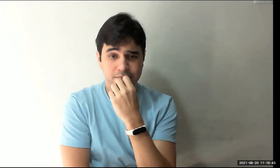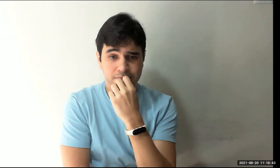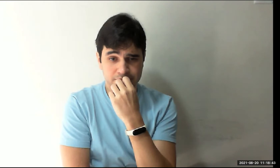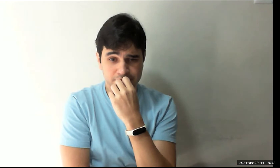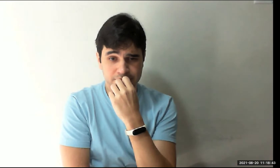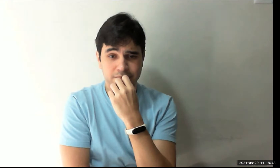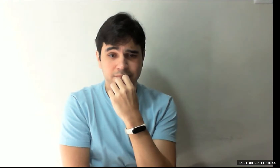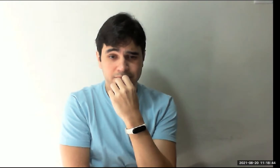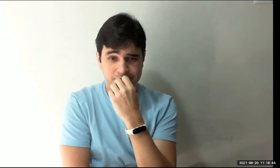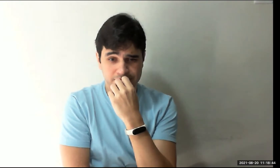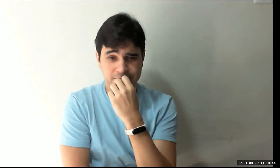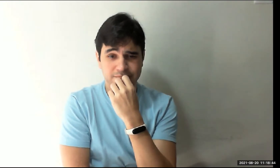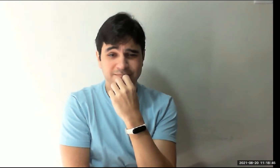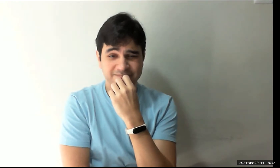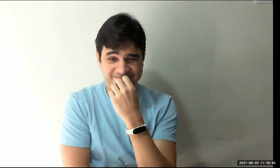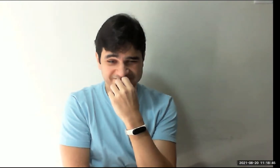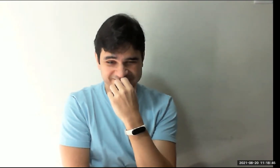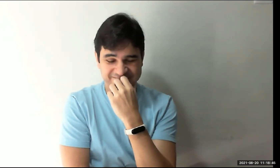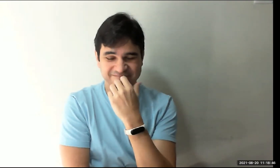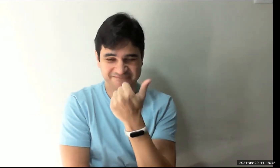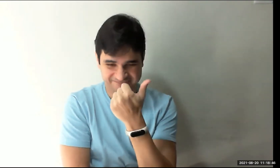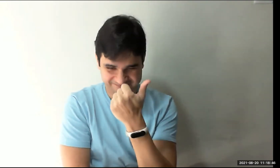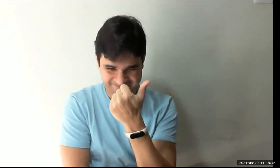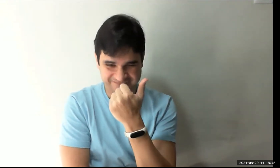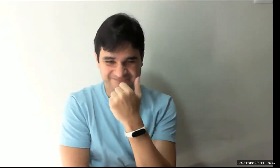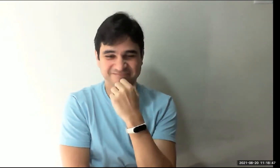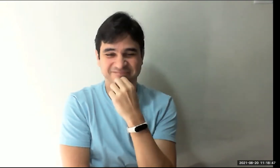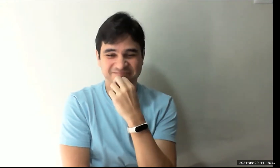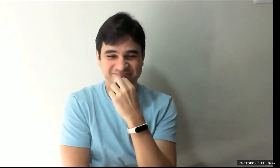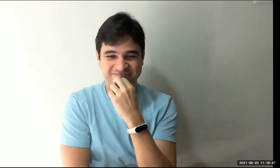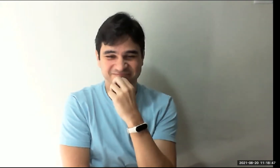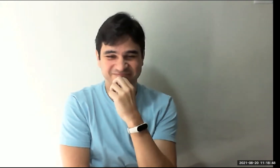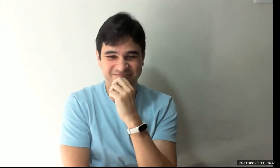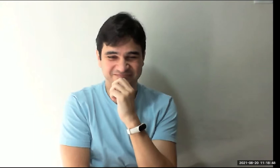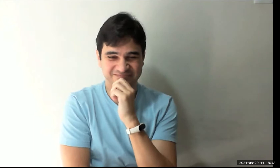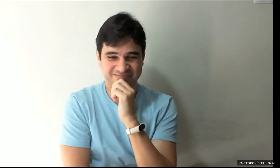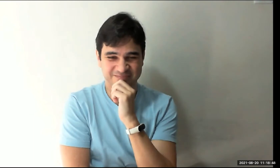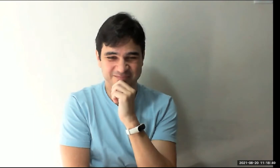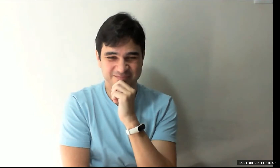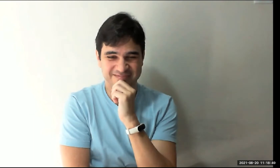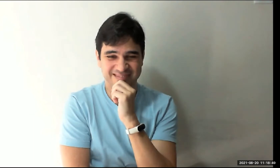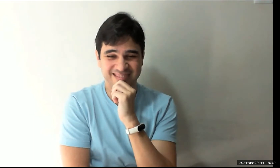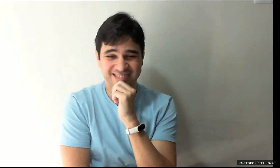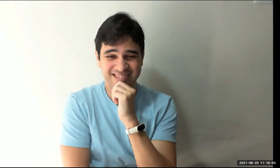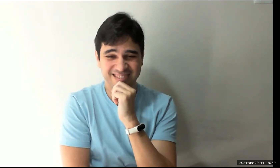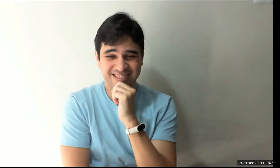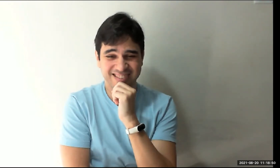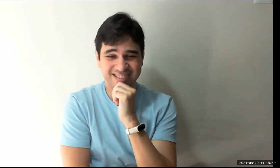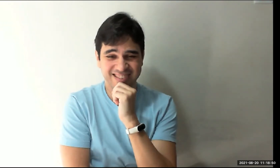por favor, para colocar, né, na verdade, voltar, né, nesse tema, nesse trabalho com a educação física, porque dentro